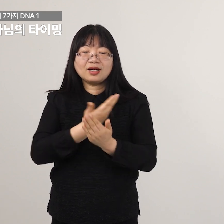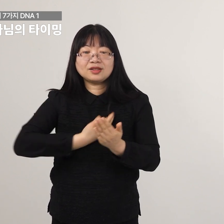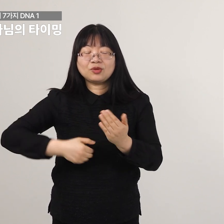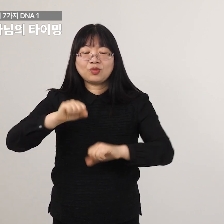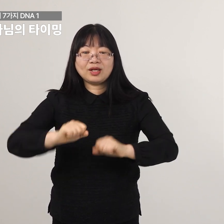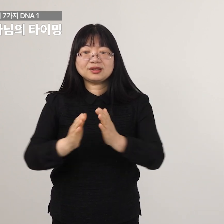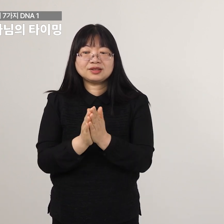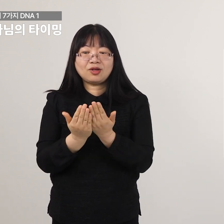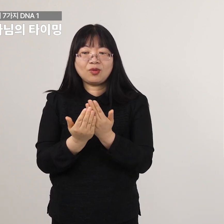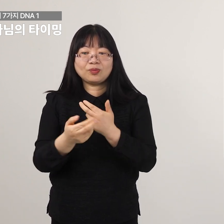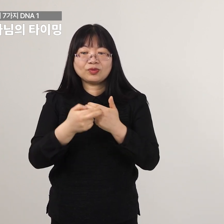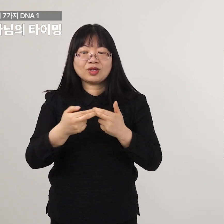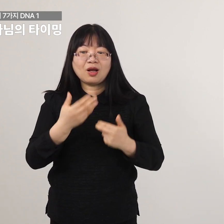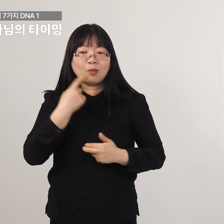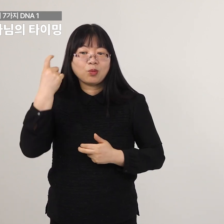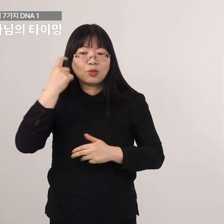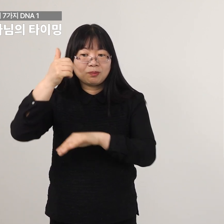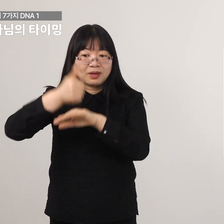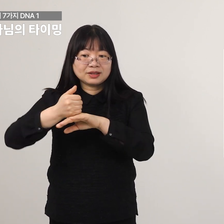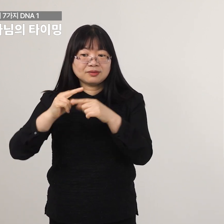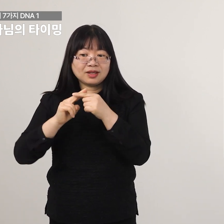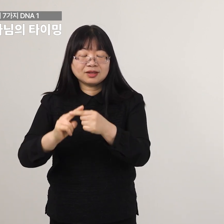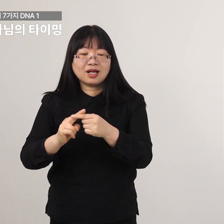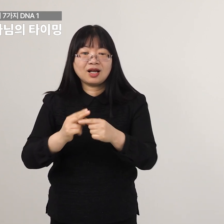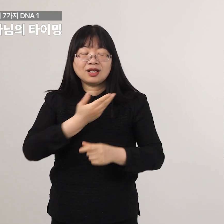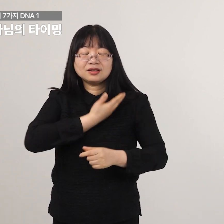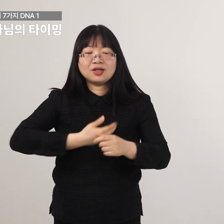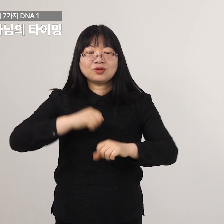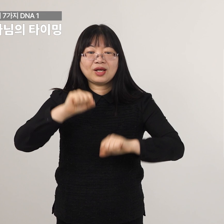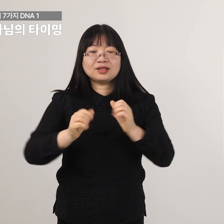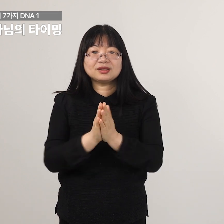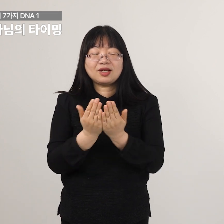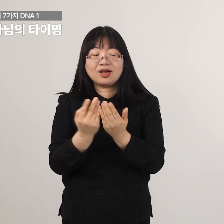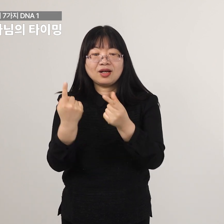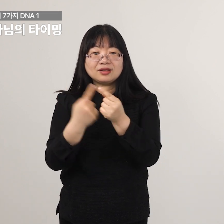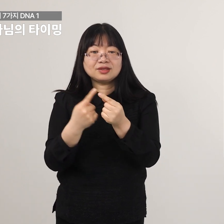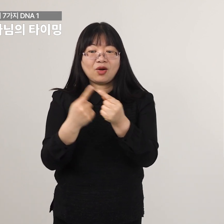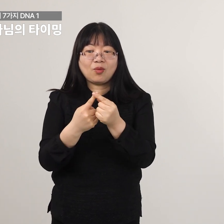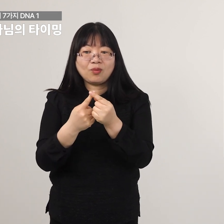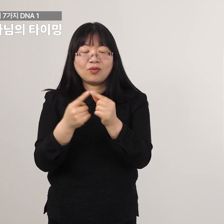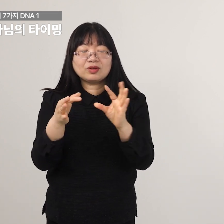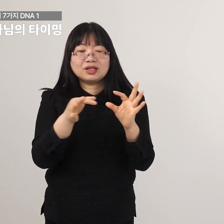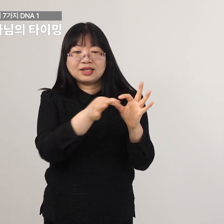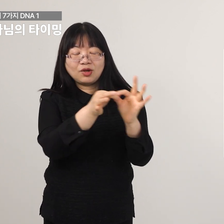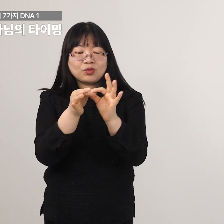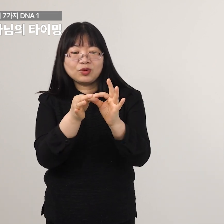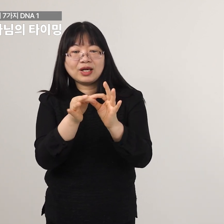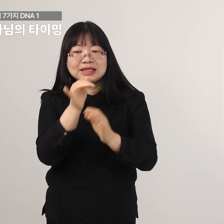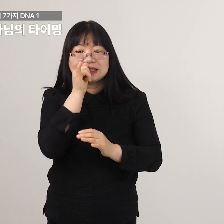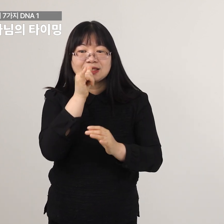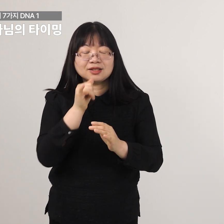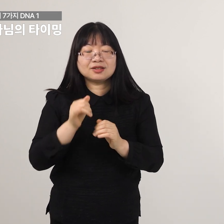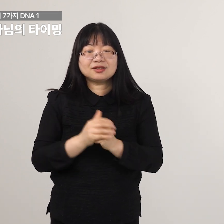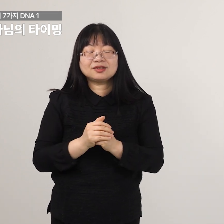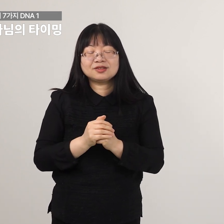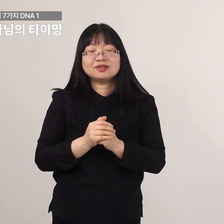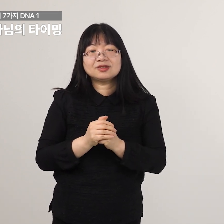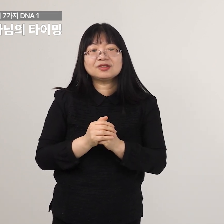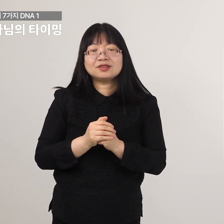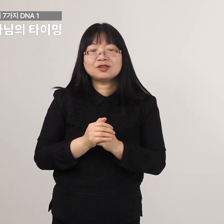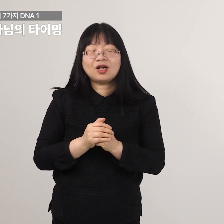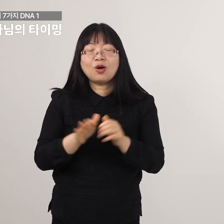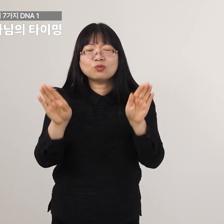사도행전, 누가복음의 끝부분과 사도행전의 첫머리를 잇는 그 문을 다는